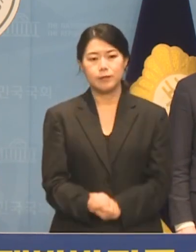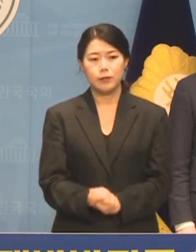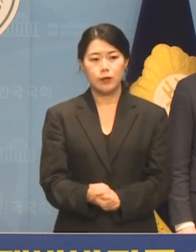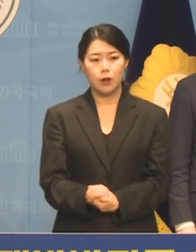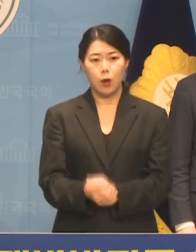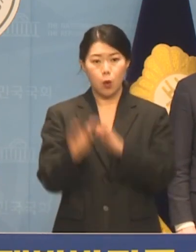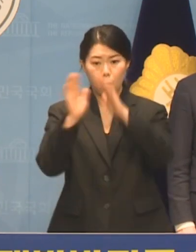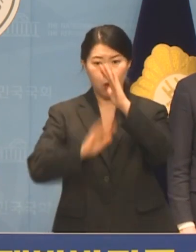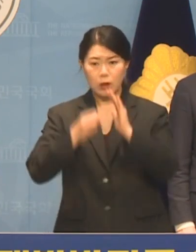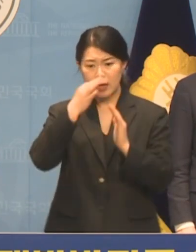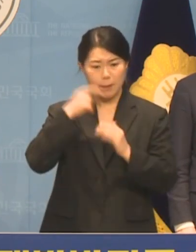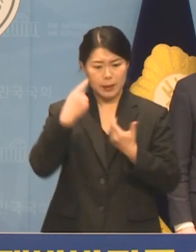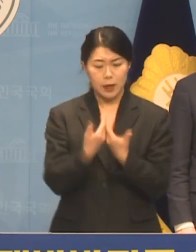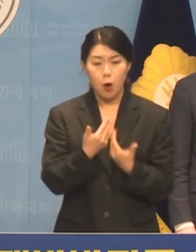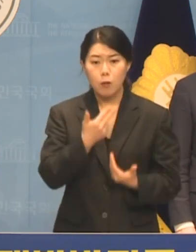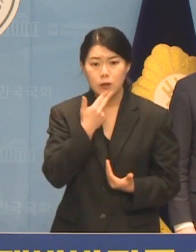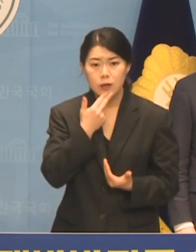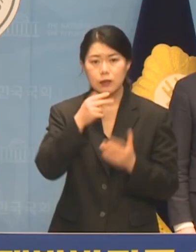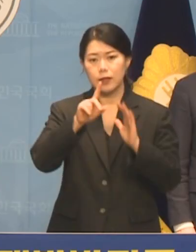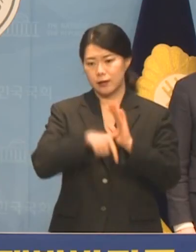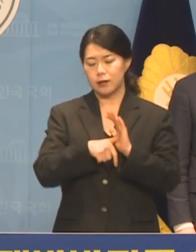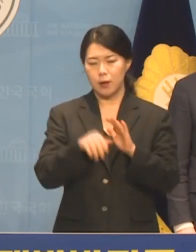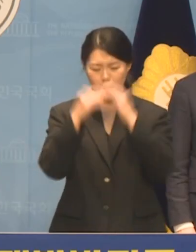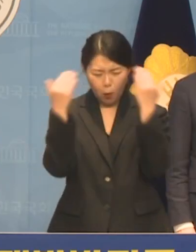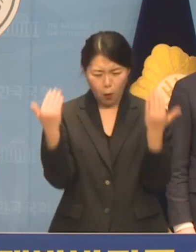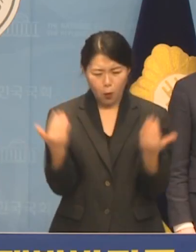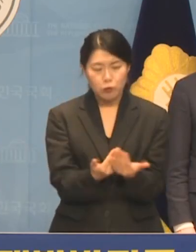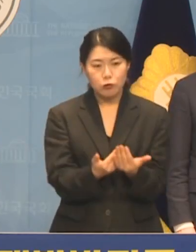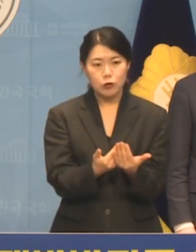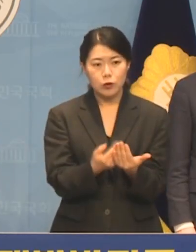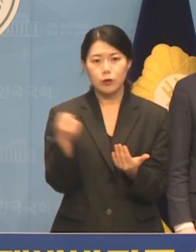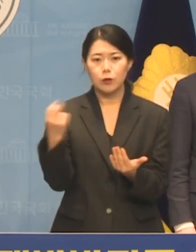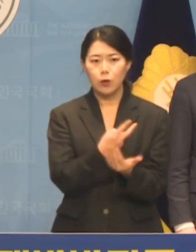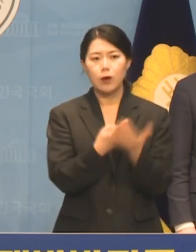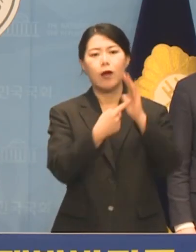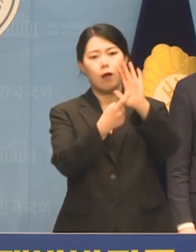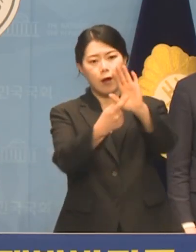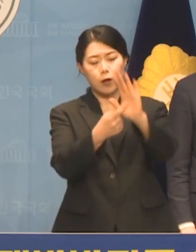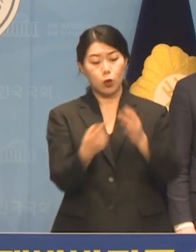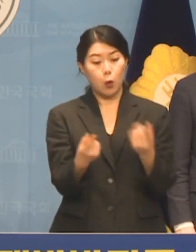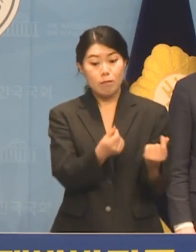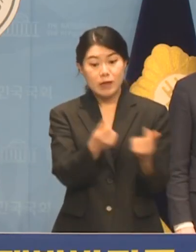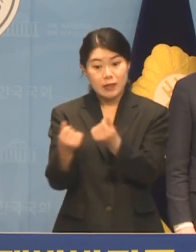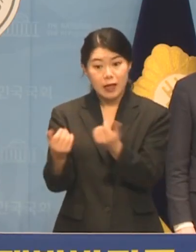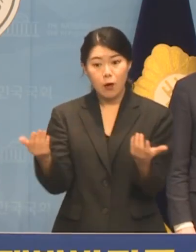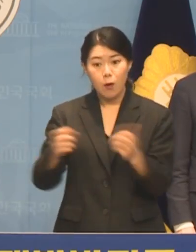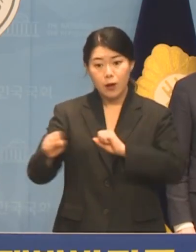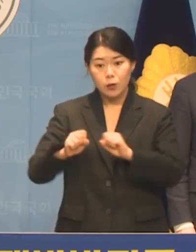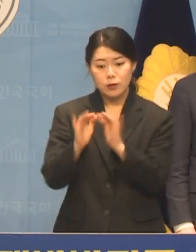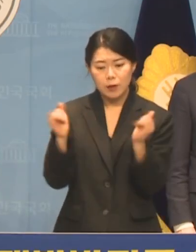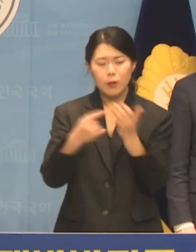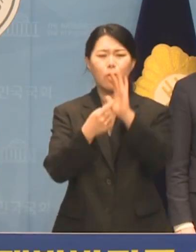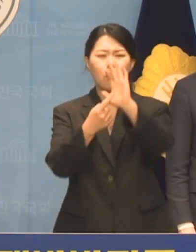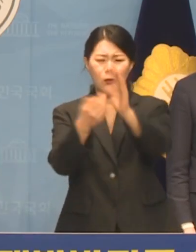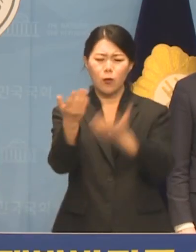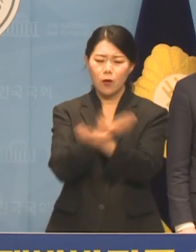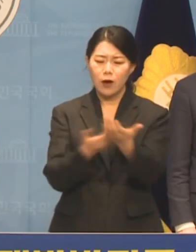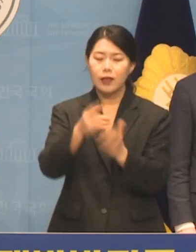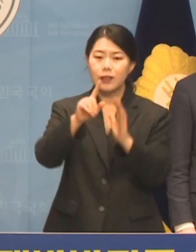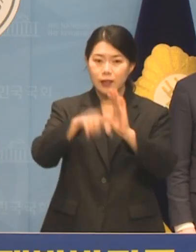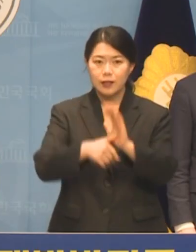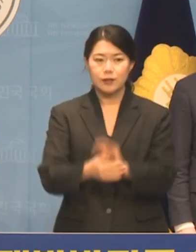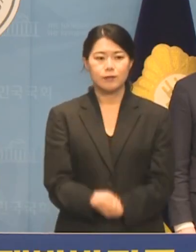않은 한은 그런 문제들이 아낌없이 대중에게 혹은 다른 유사한 활동을 하는 사람들에게 공유되는 것만이